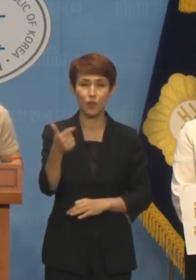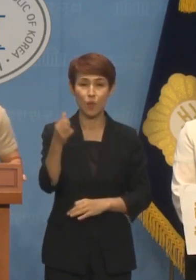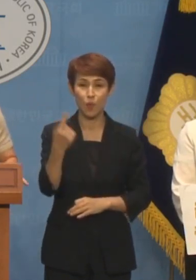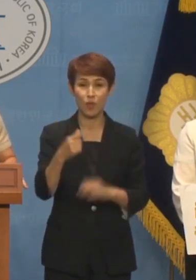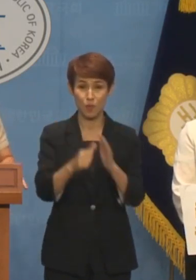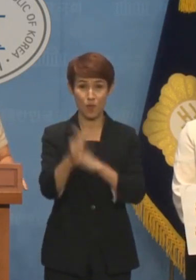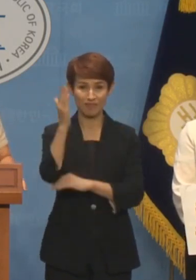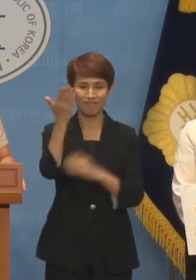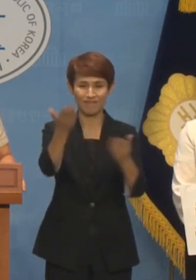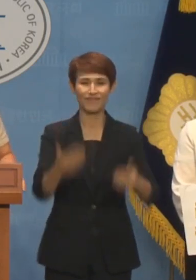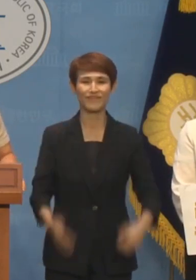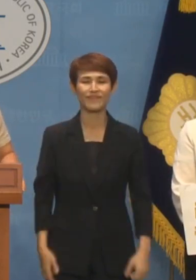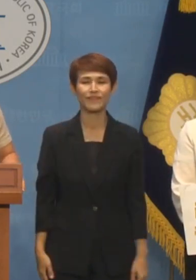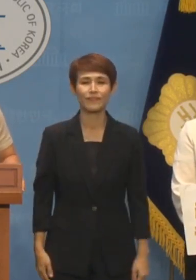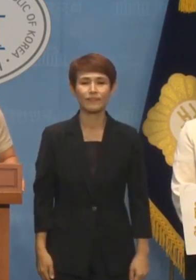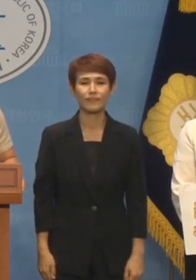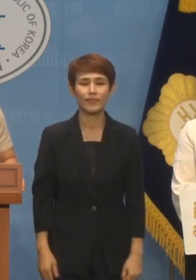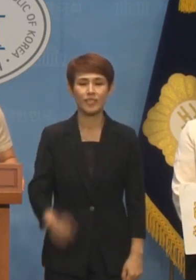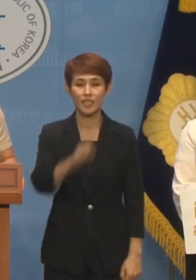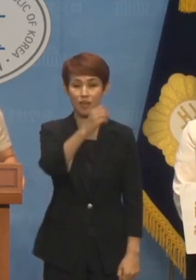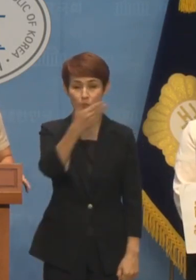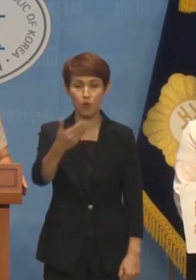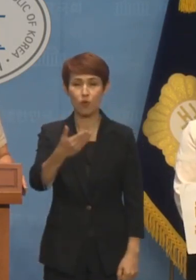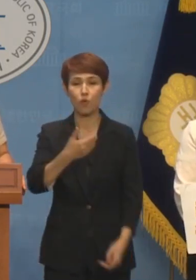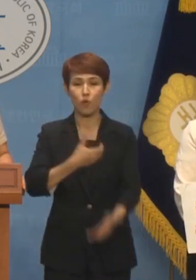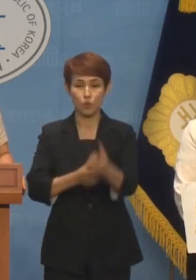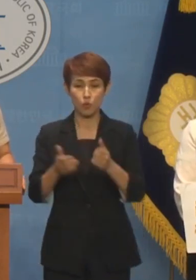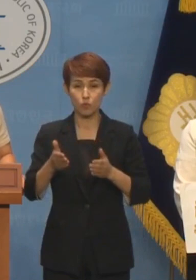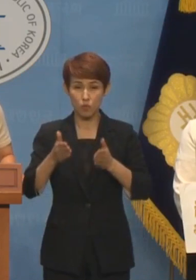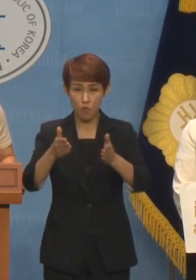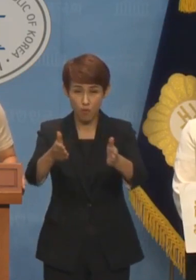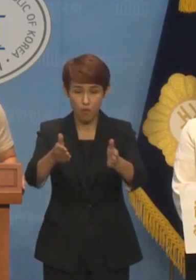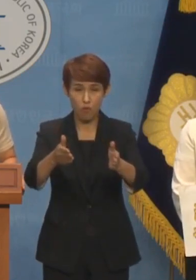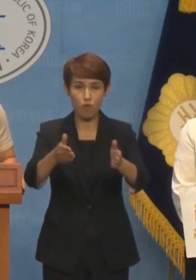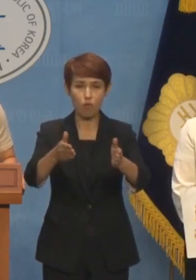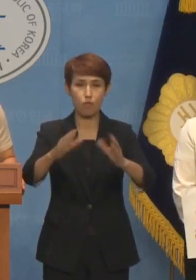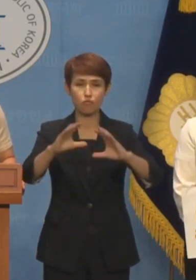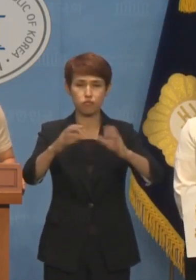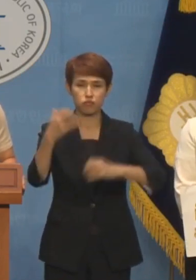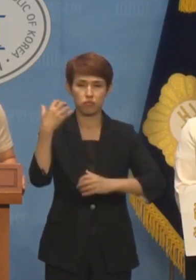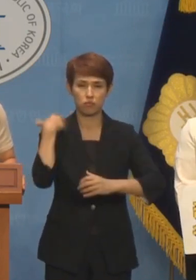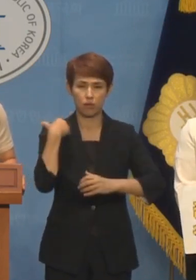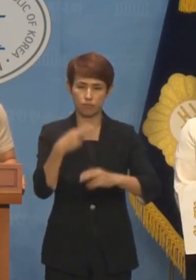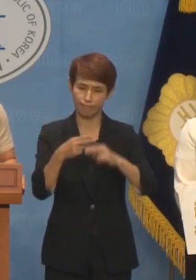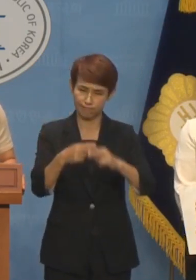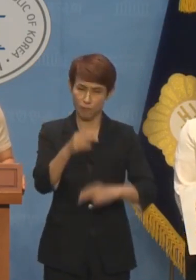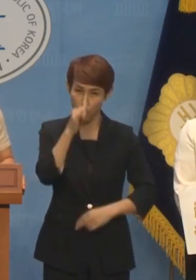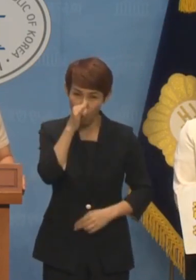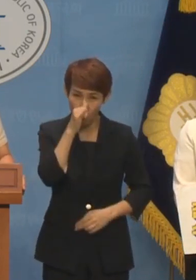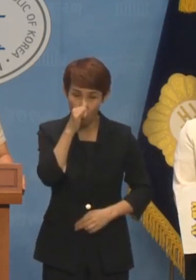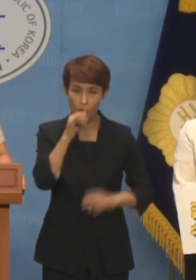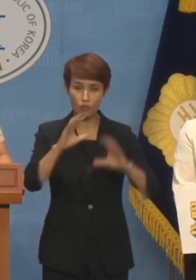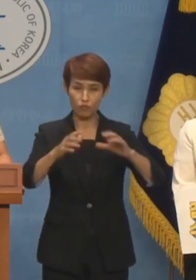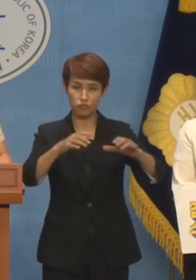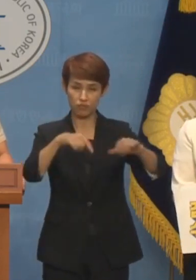네, 서울 양평 고속도로 국정농단의 진실을 밝히기 위해서 양평에서 투쟁하고 있습니다. 김연호라고